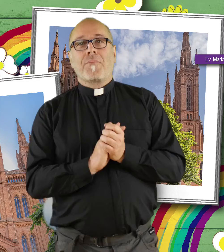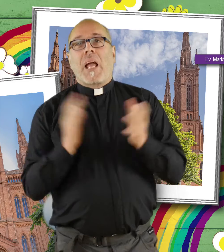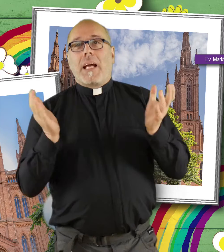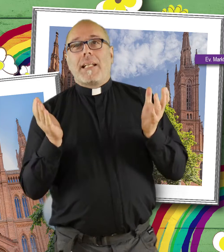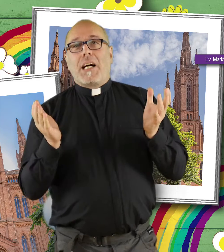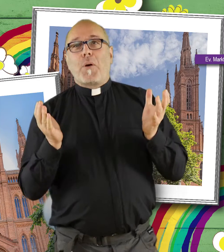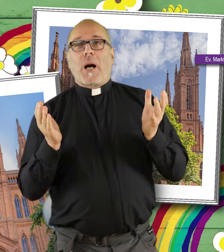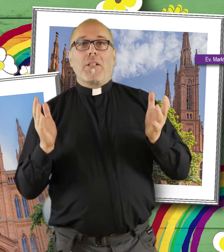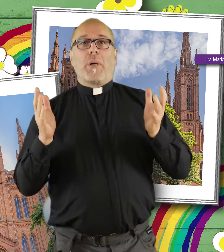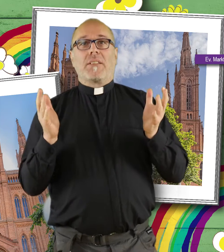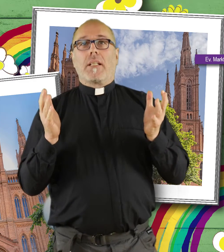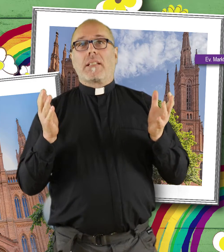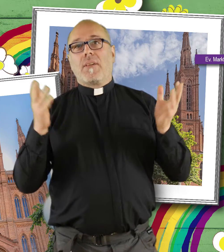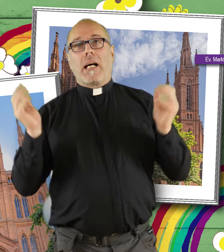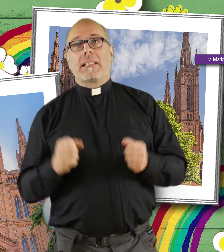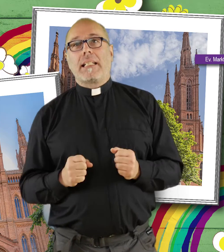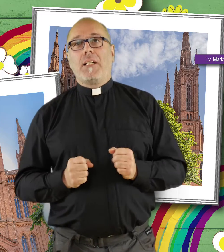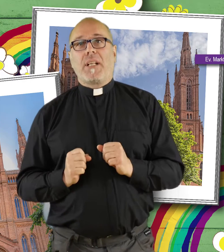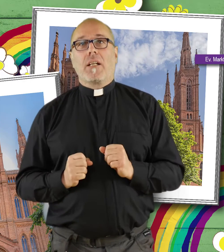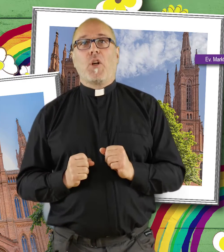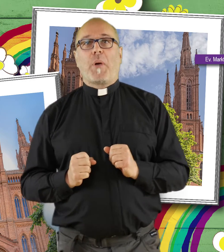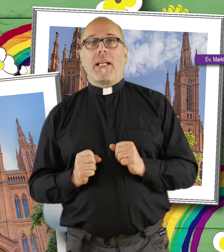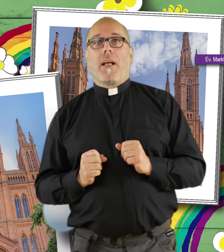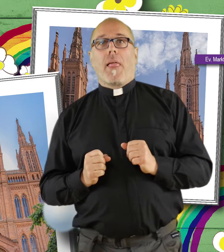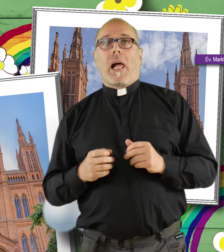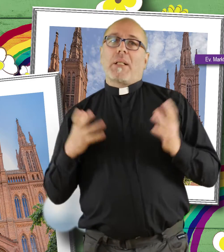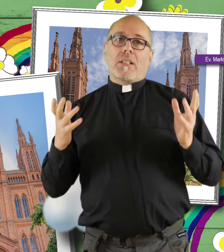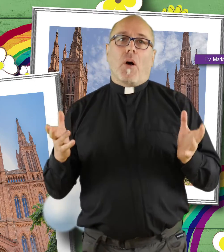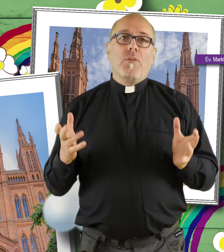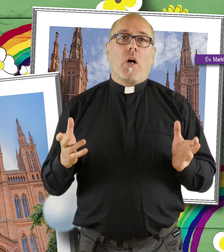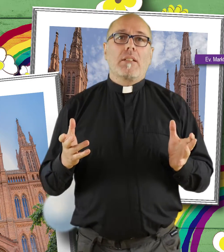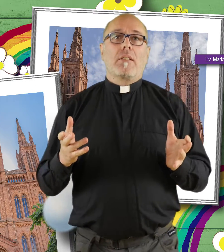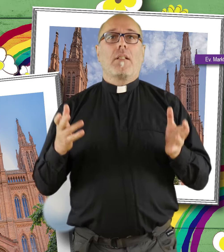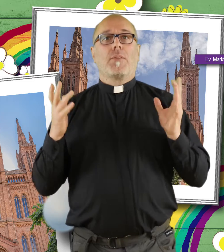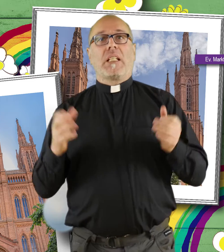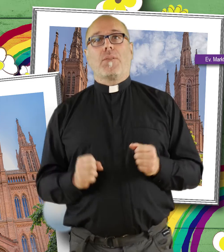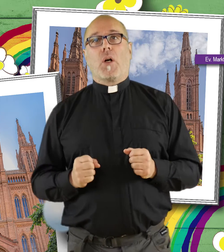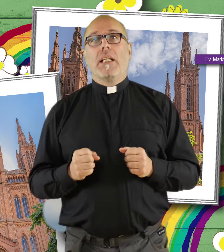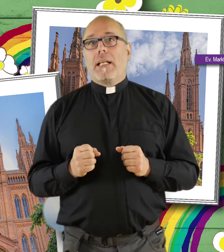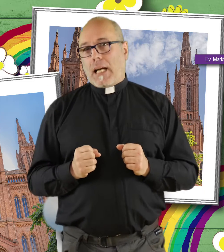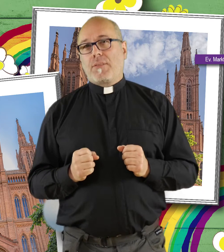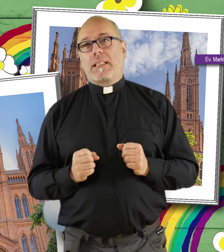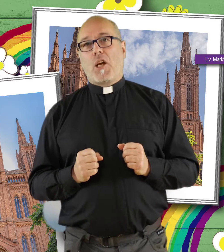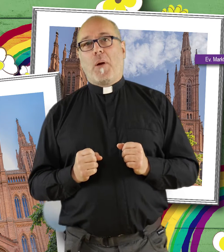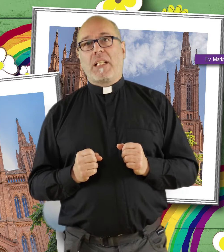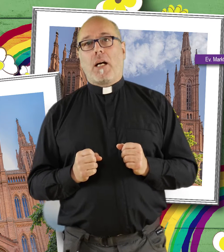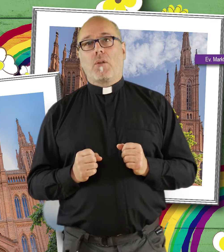der reitmans ist zwar seien elf tagen vorbei aber das wochen mord für diese woche greift das thema wieder